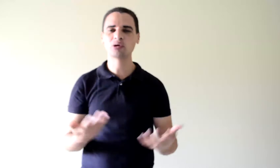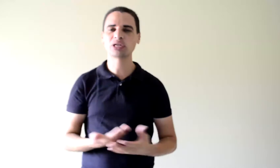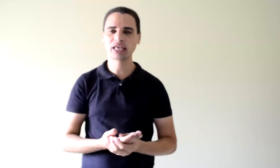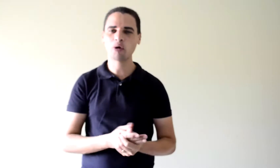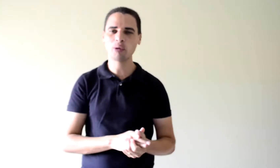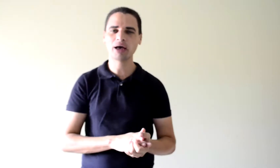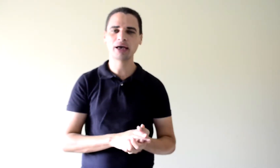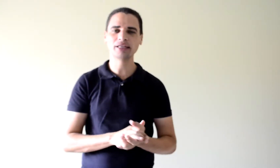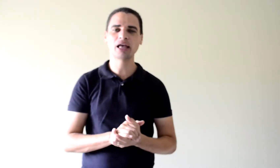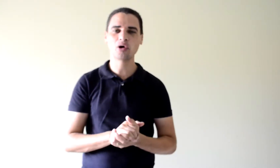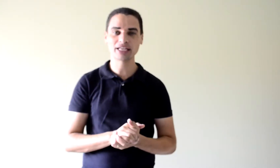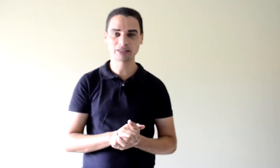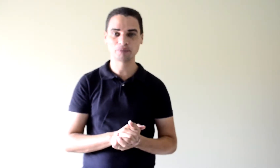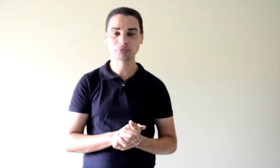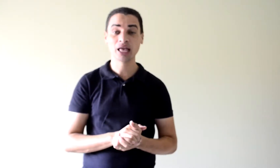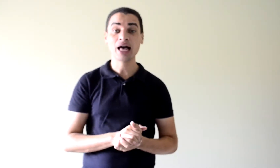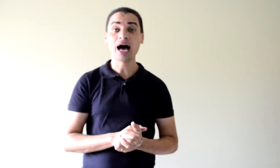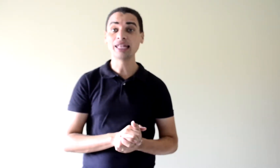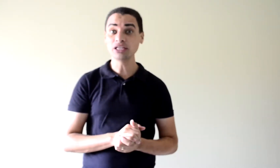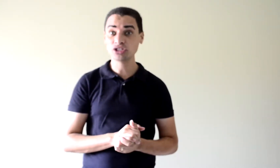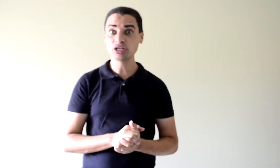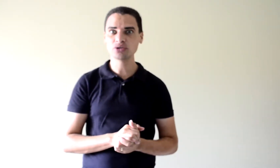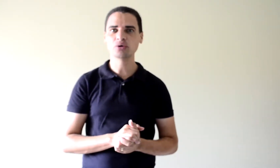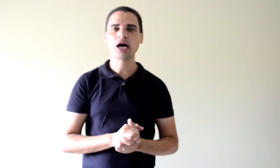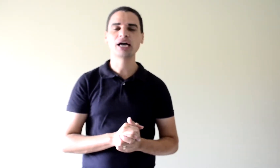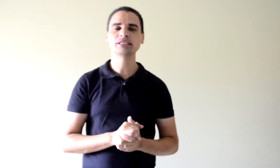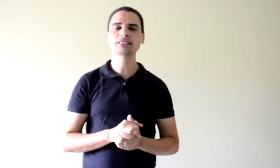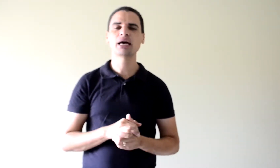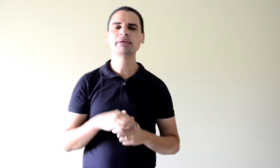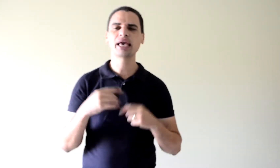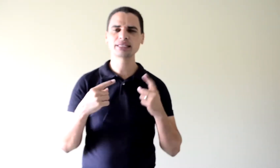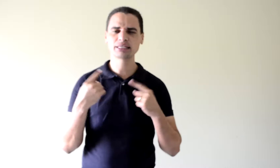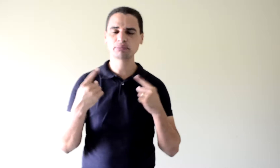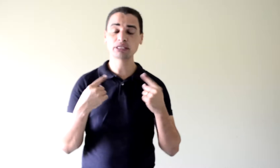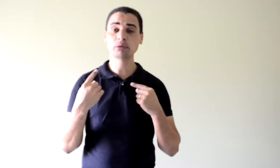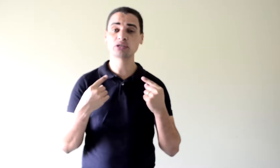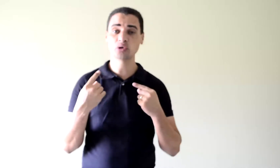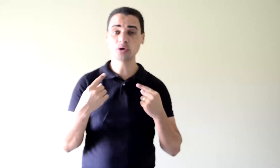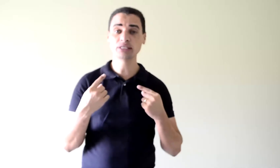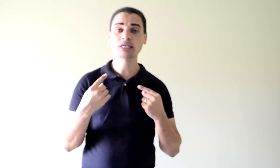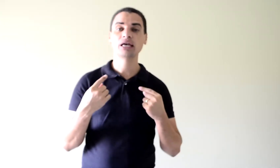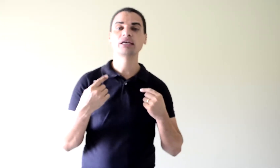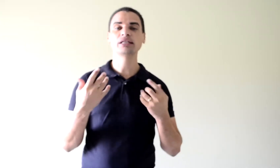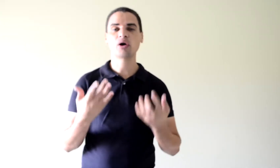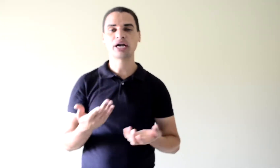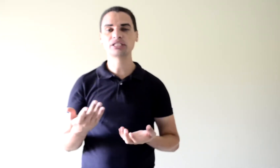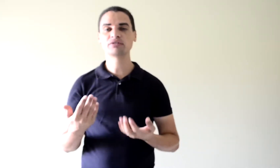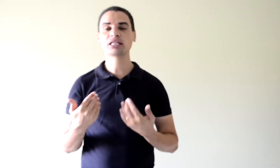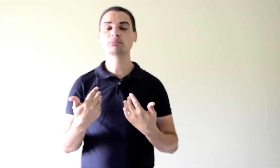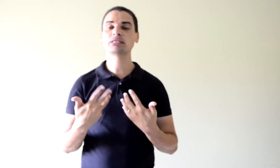que é uma interrogação. Além disso, a gente sabe que essas expressões interrogativas, elas precisam